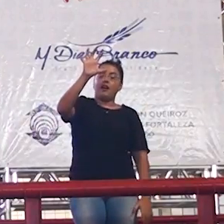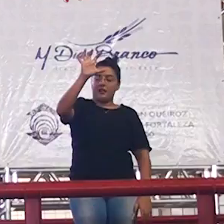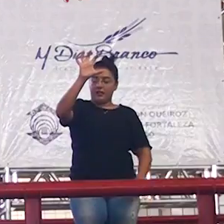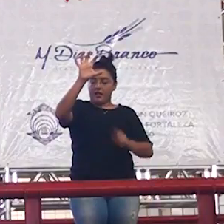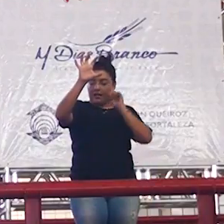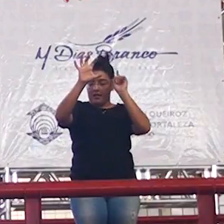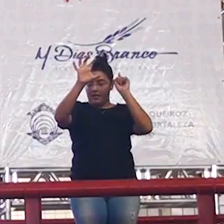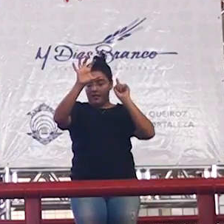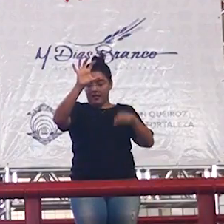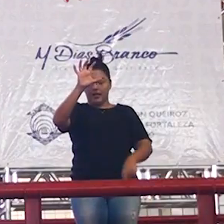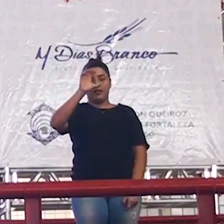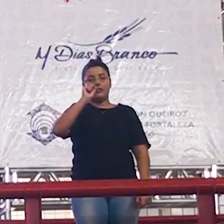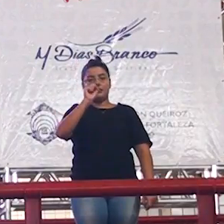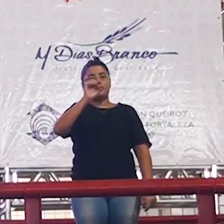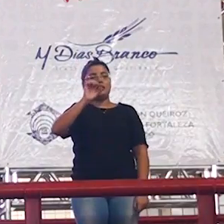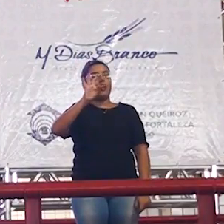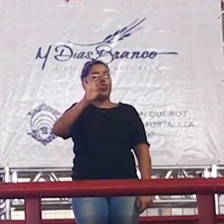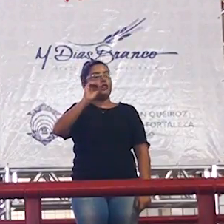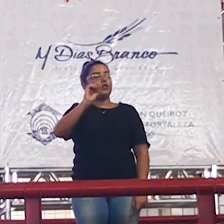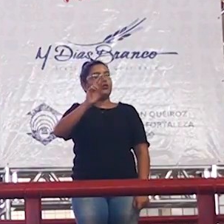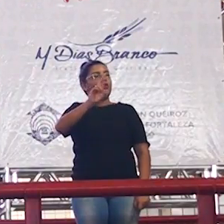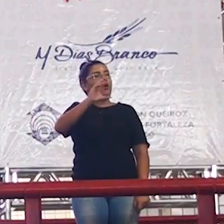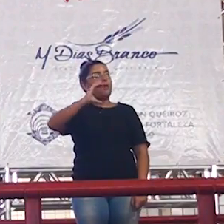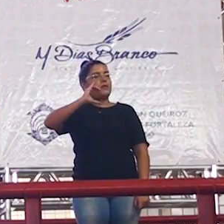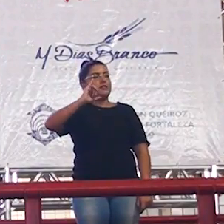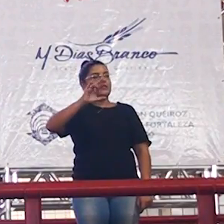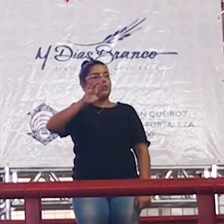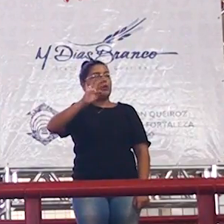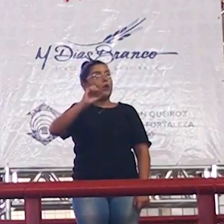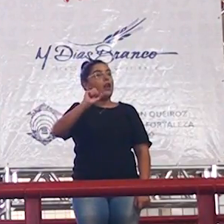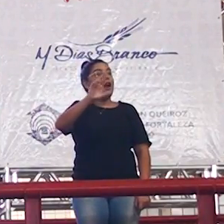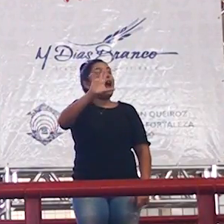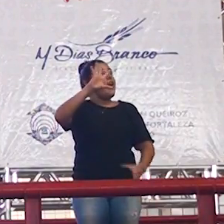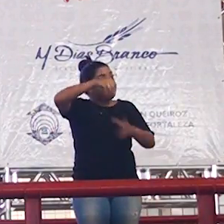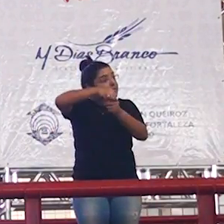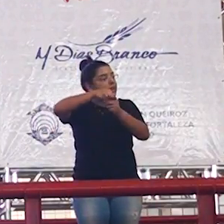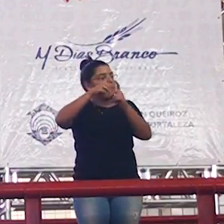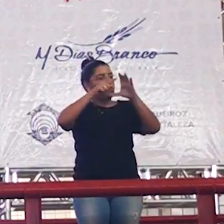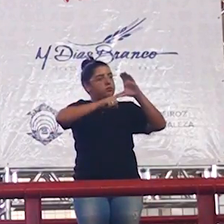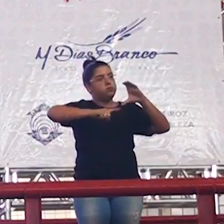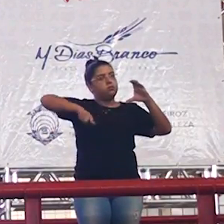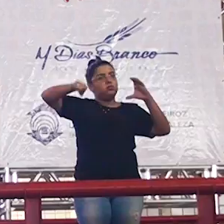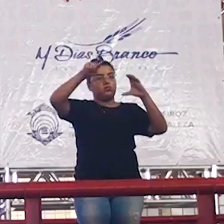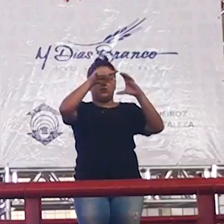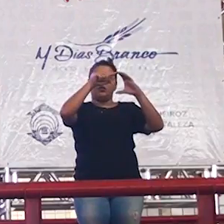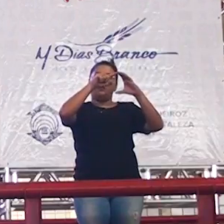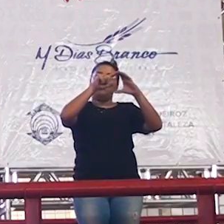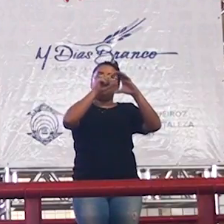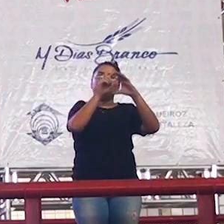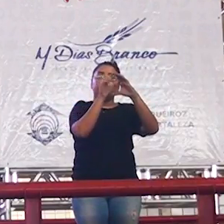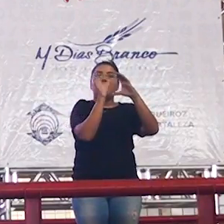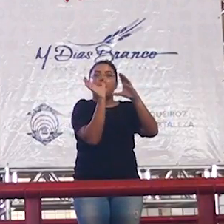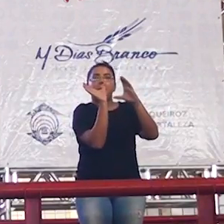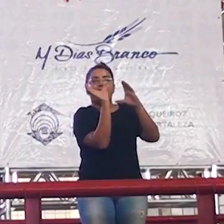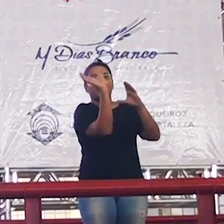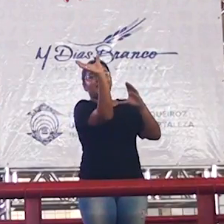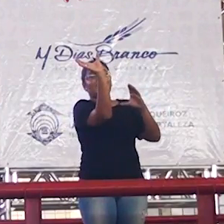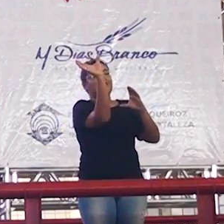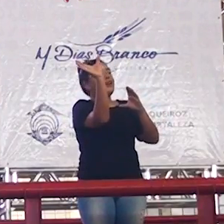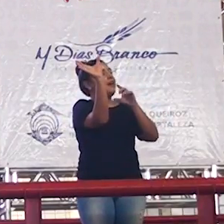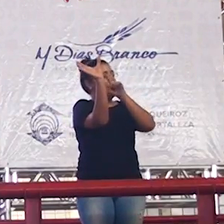círculo e ele está justamente dentro do círculo, a sua área é proporcional ao